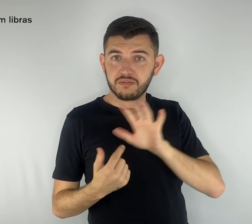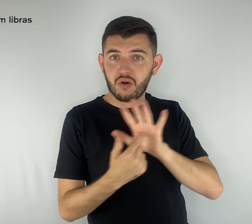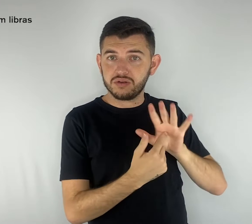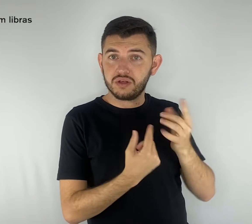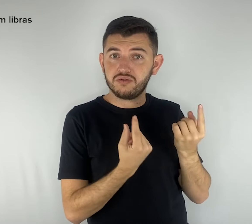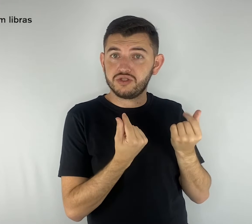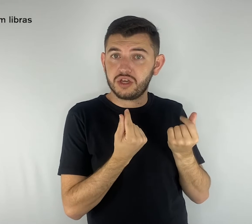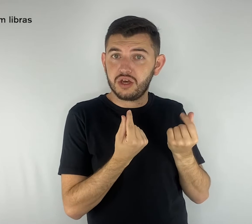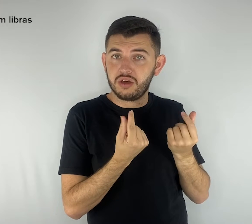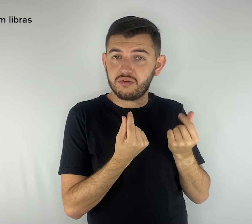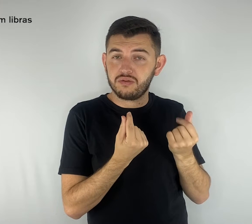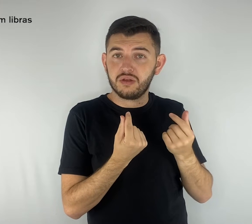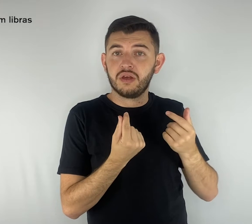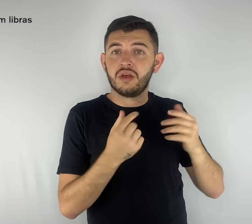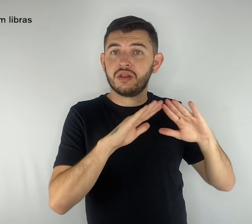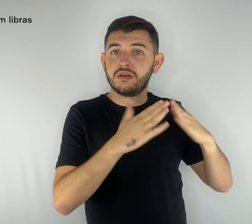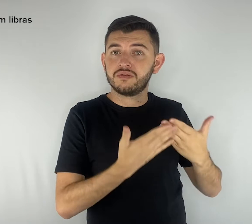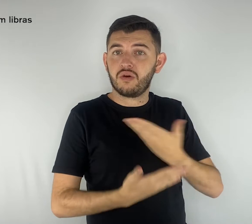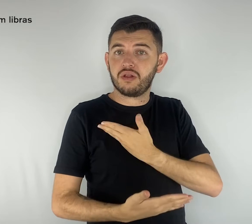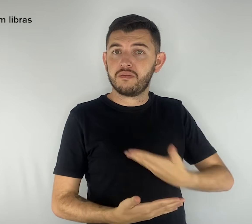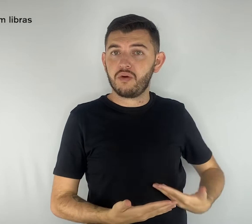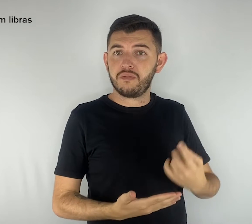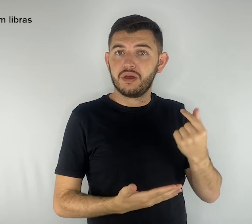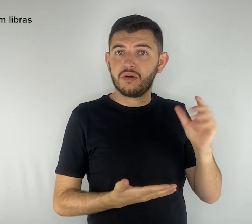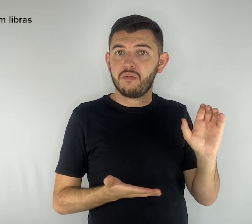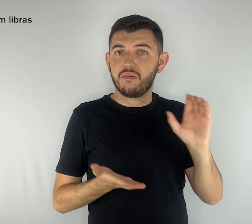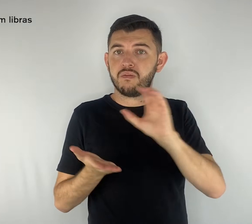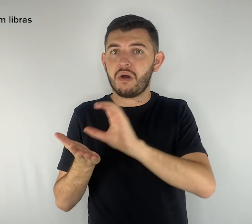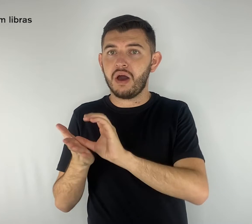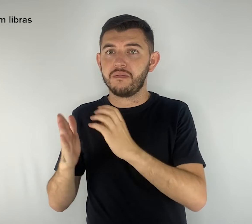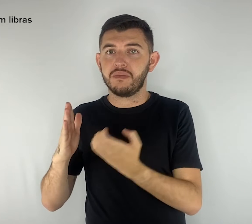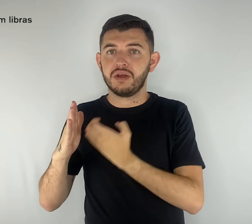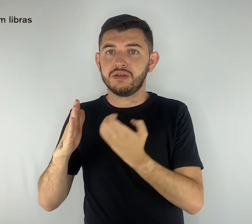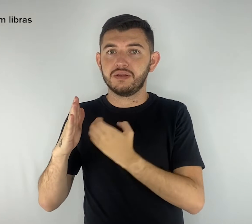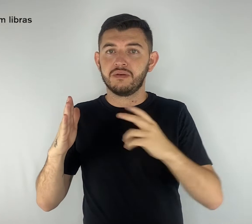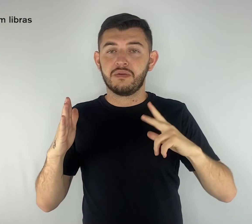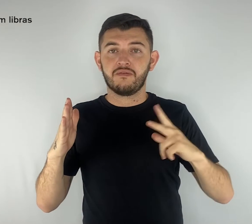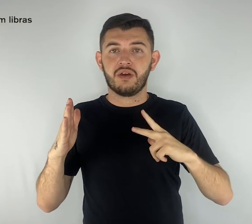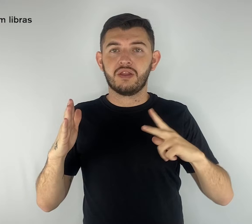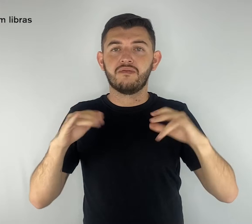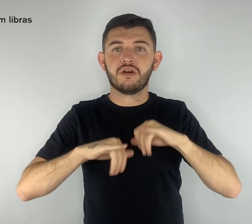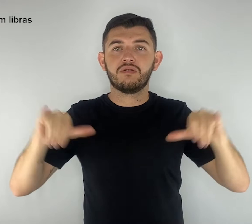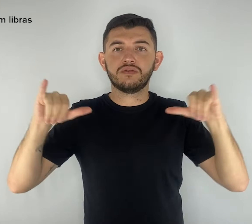para empresas privadas foi publicado no Diário Oficial do Distrito Federal de